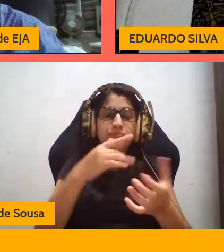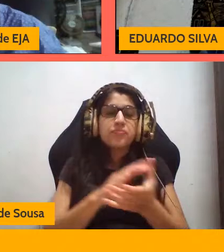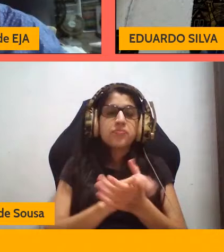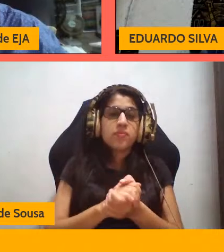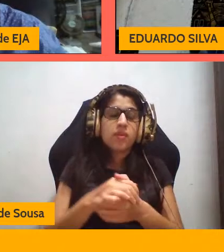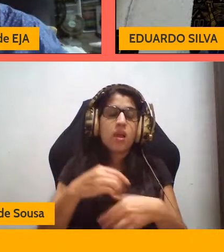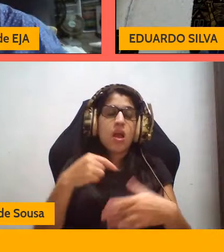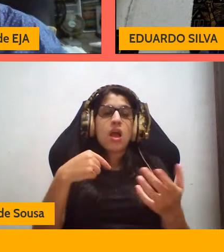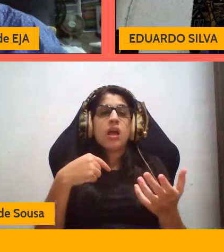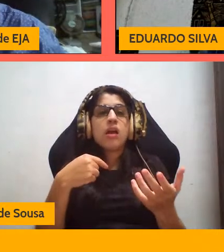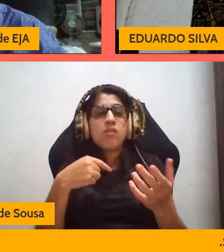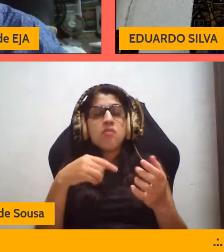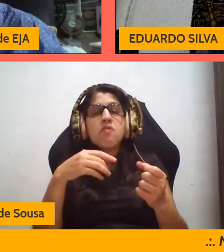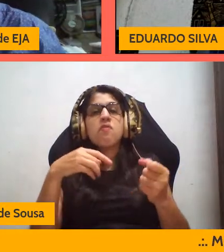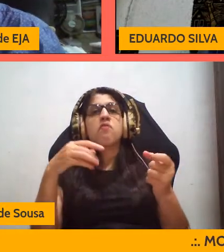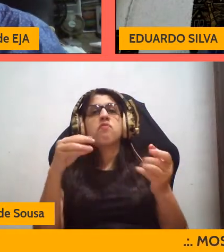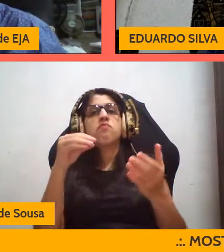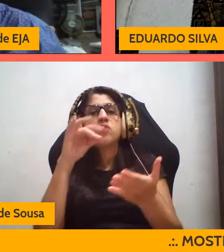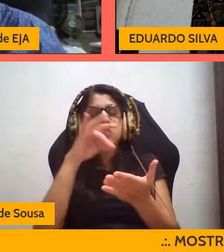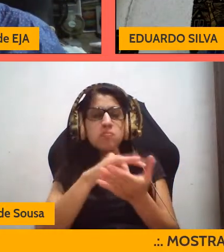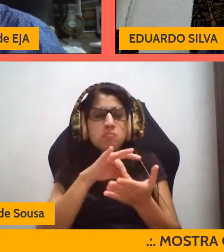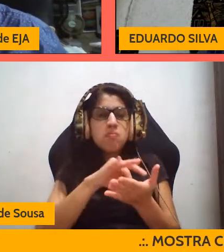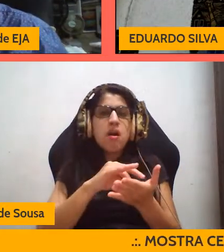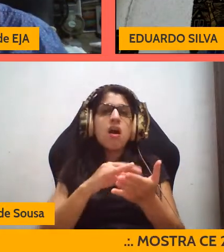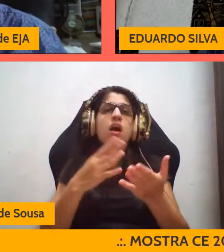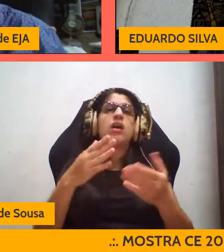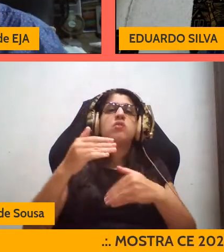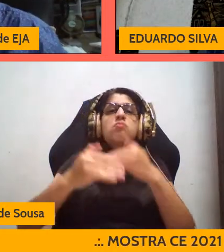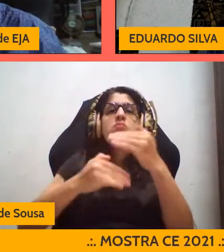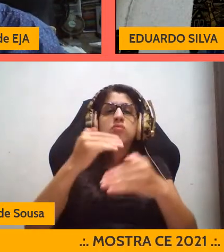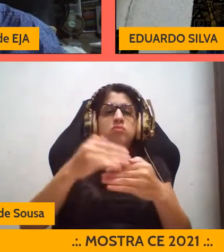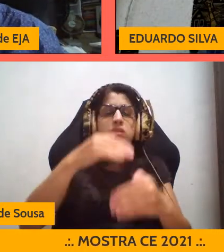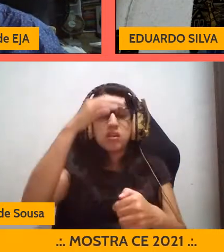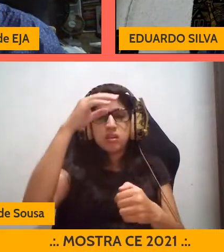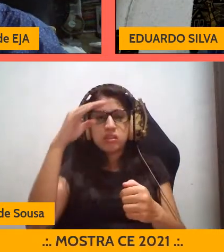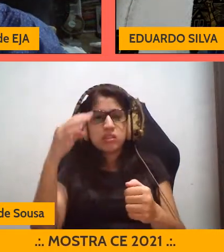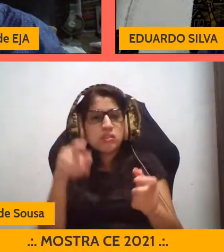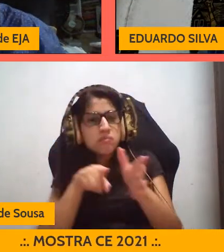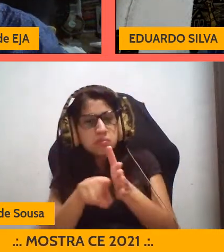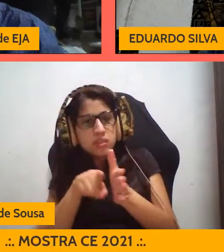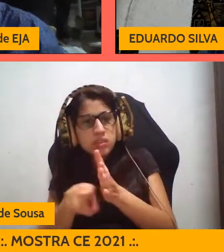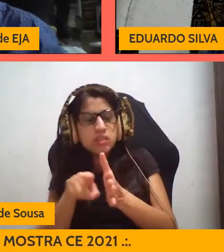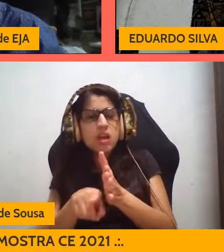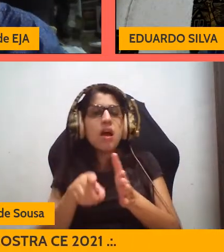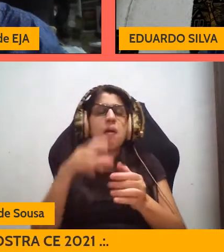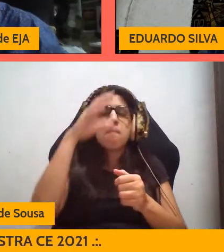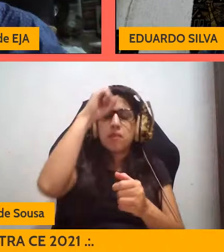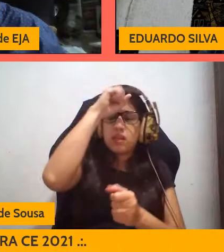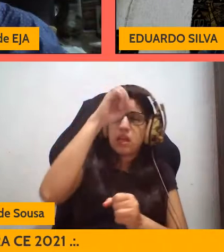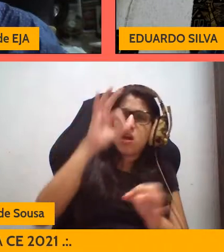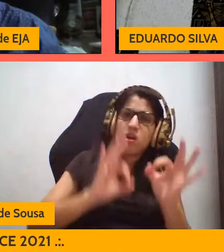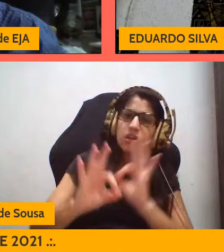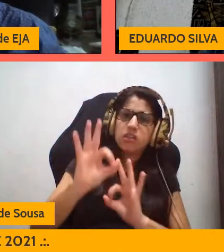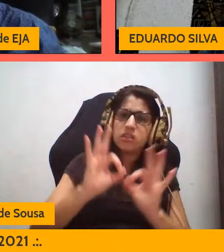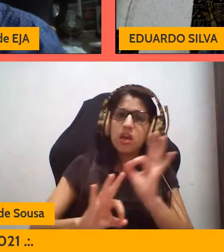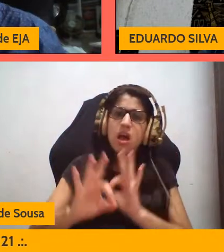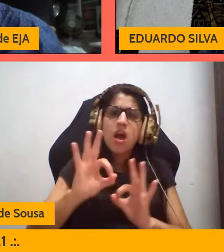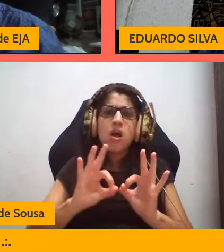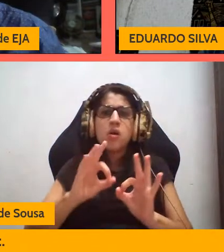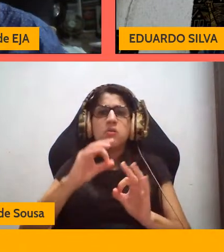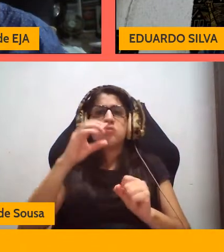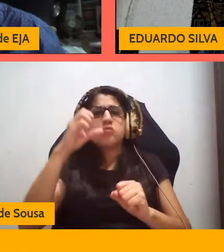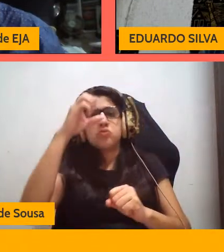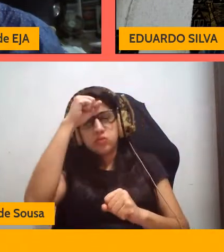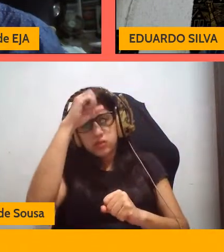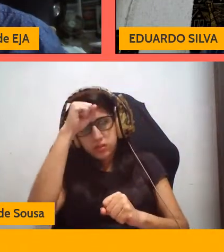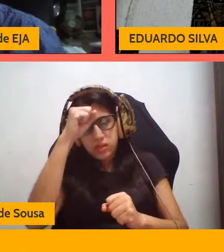faz parte do processo de pesquisa, aprender a organizar os conhecimentos que vão sendo criados a partir